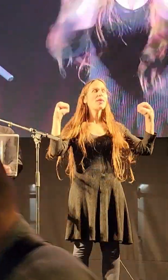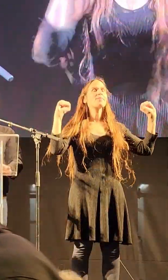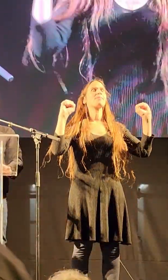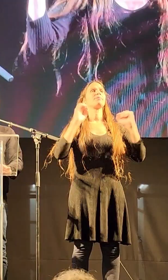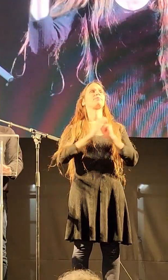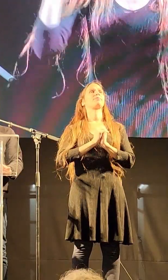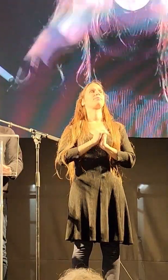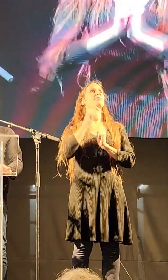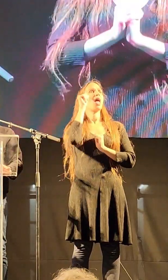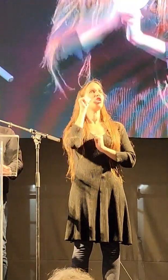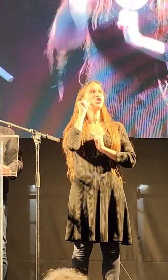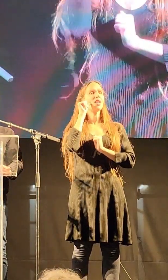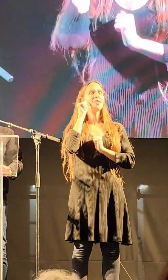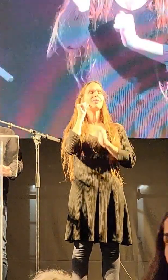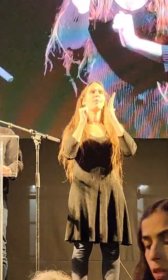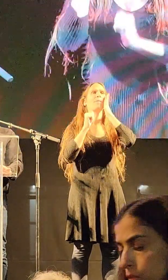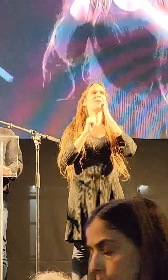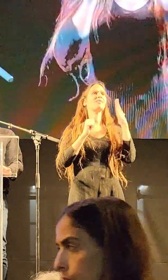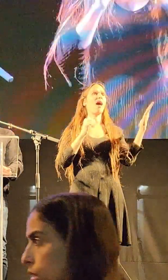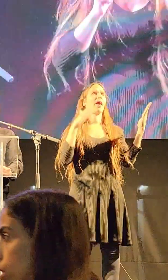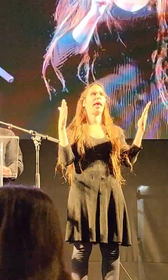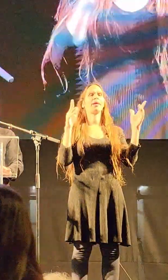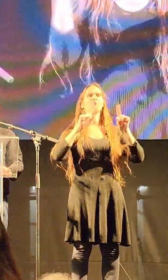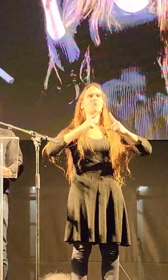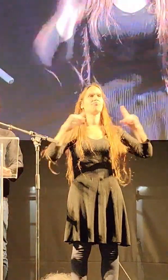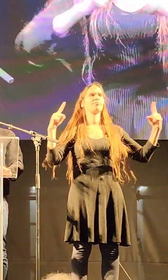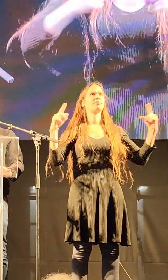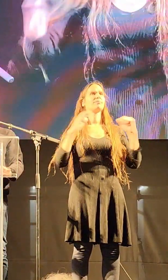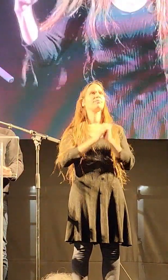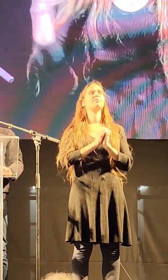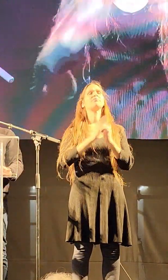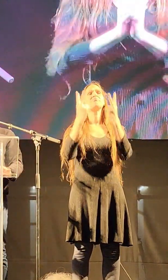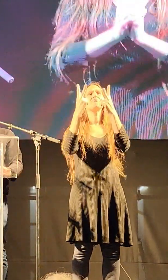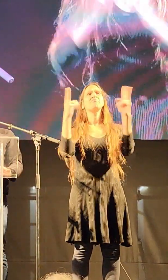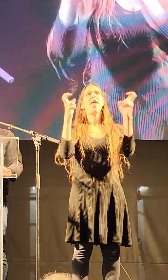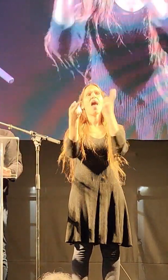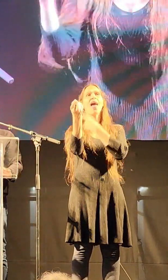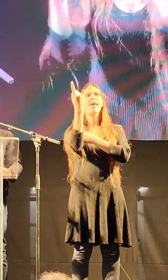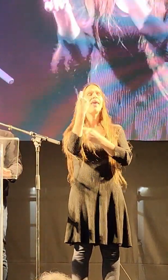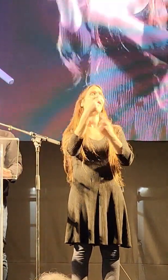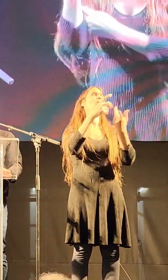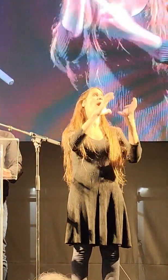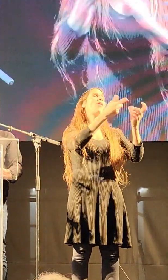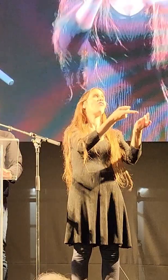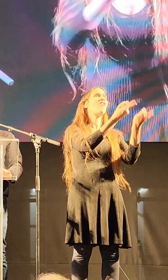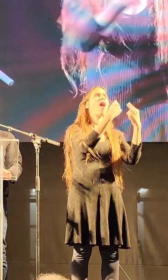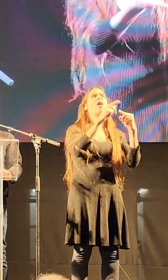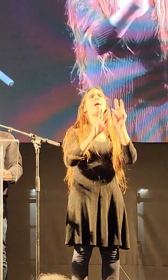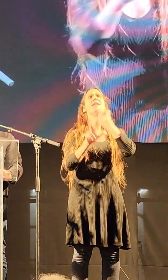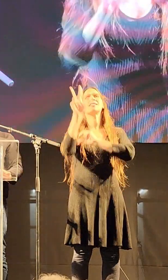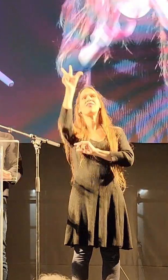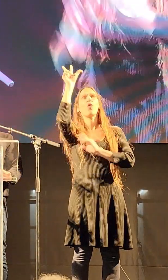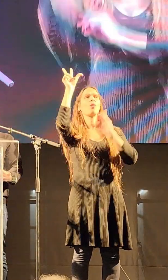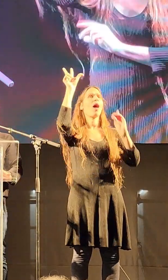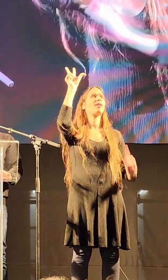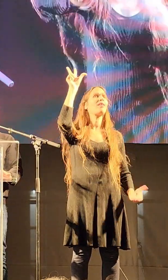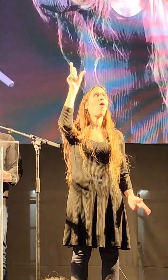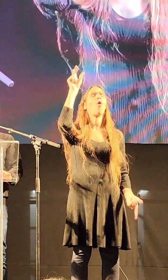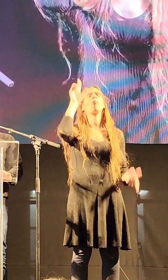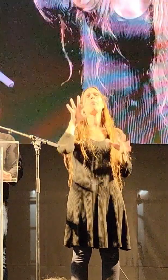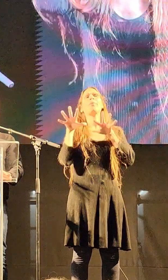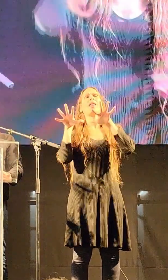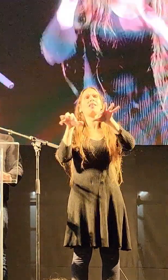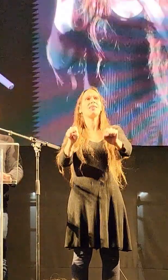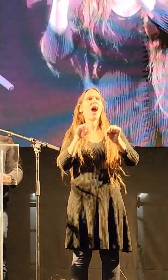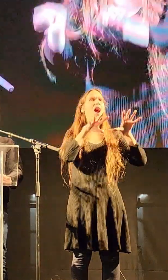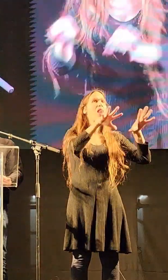חילוניים, אשכנזיים ומזרחיים. מהעיר, מהכפר, מהצפון, מהדרום,